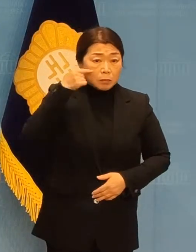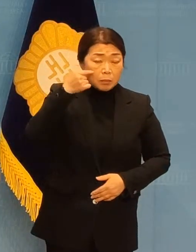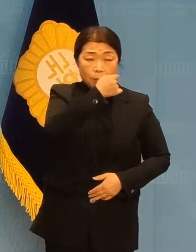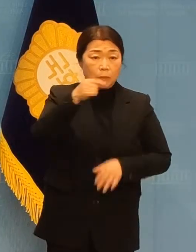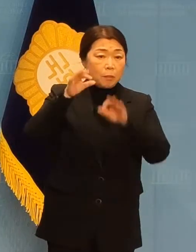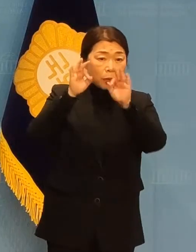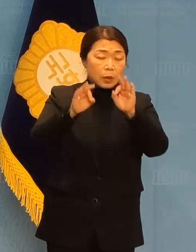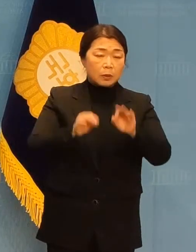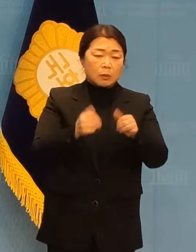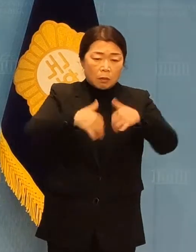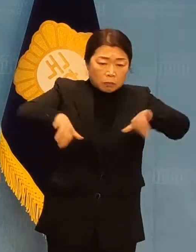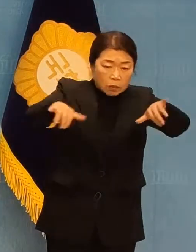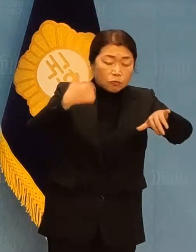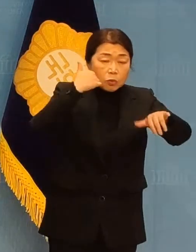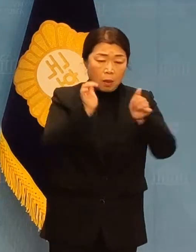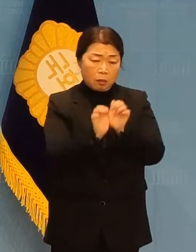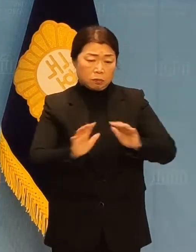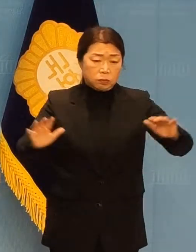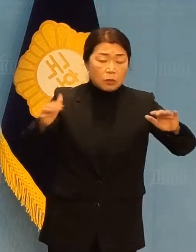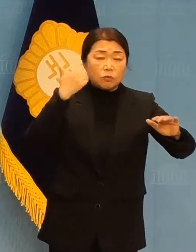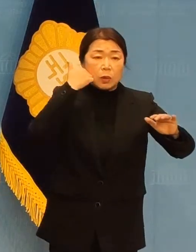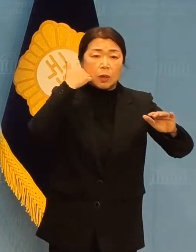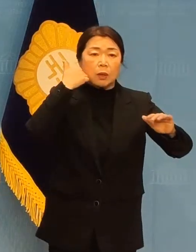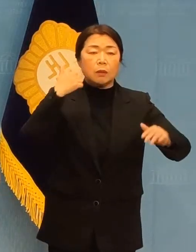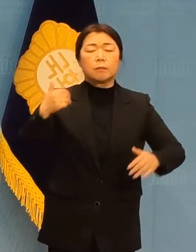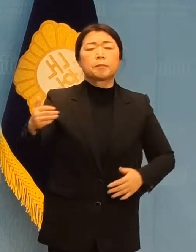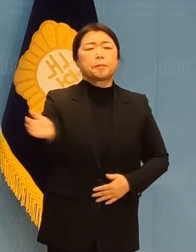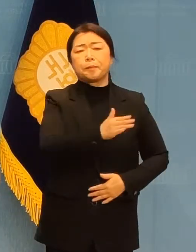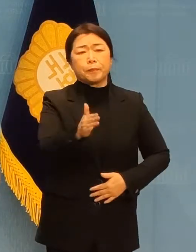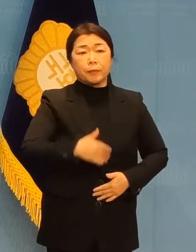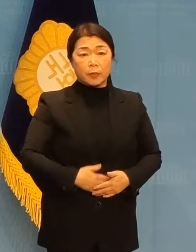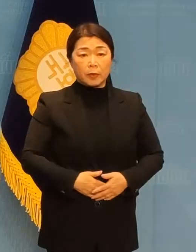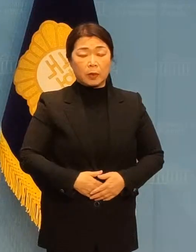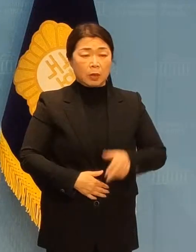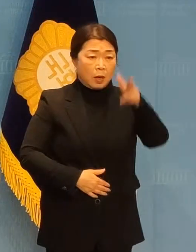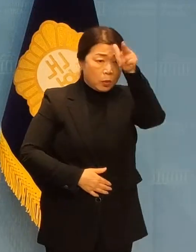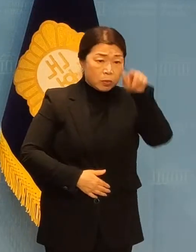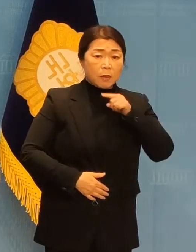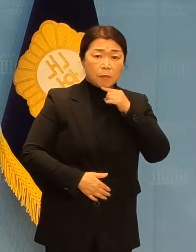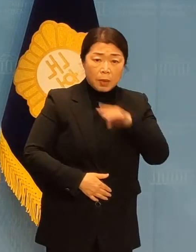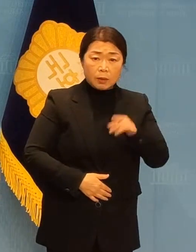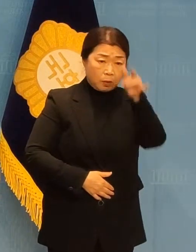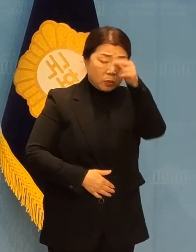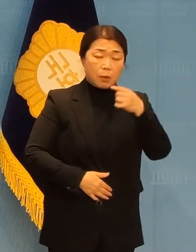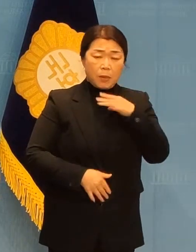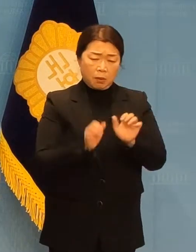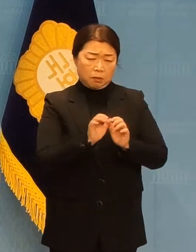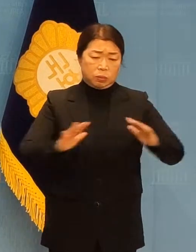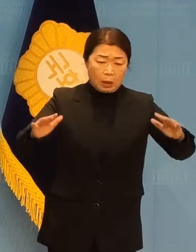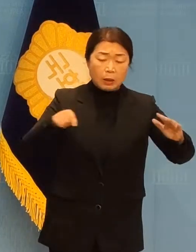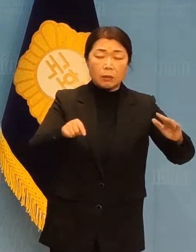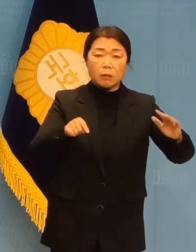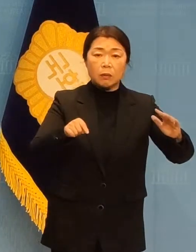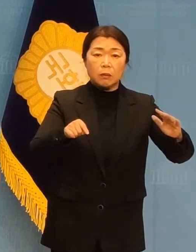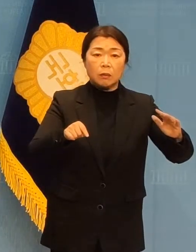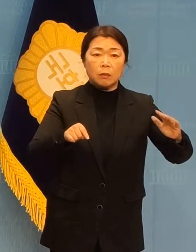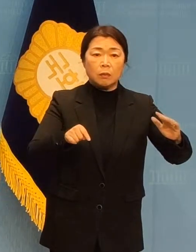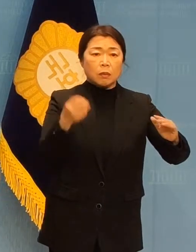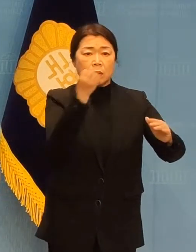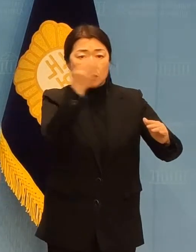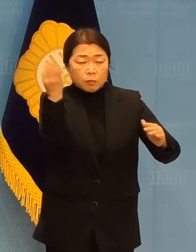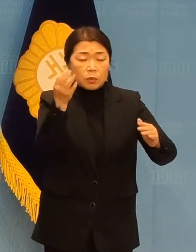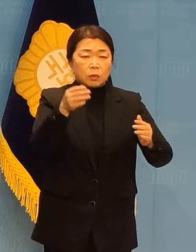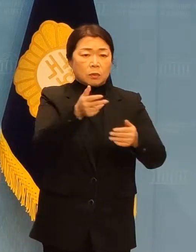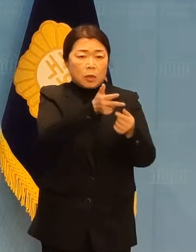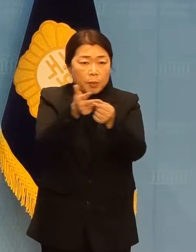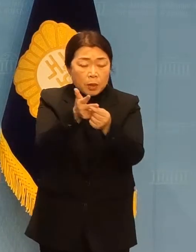이 주위에 누가 있습니까? 이 주위에 오로지 경찰밖에 없지 않습니까? 여기 어디에 보도